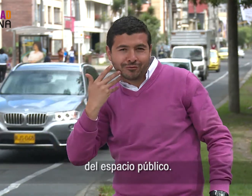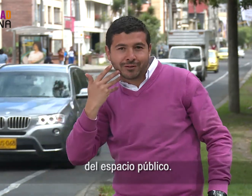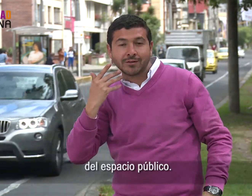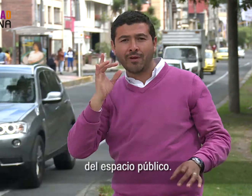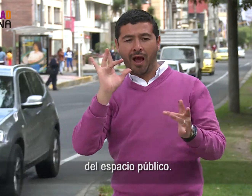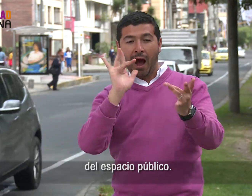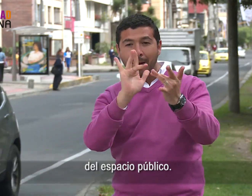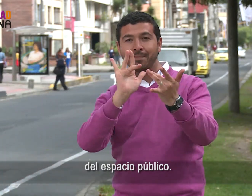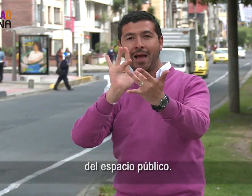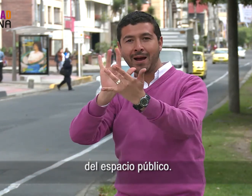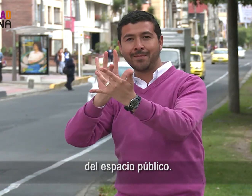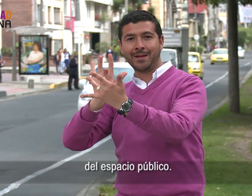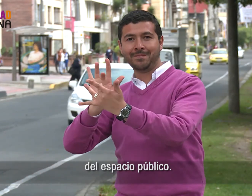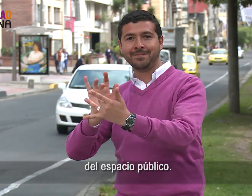público.